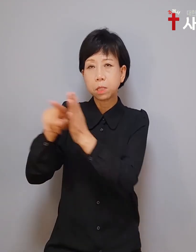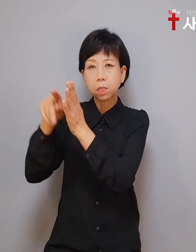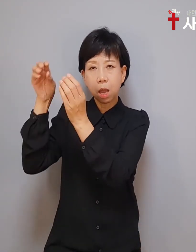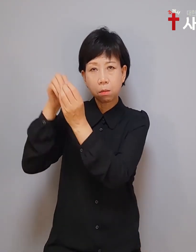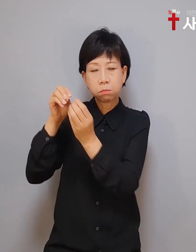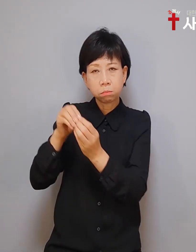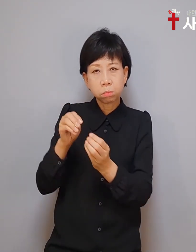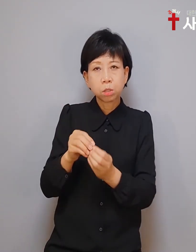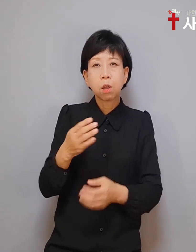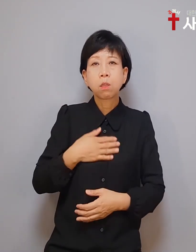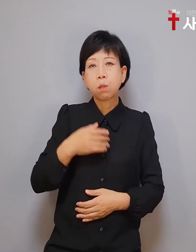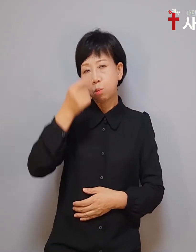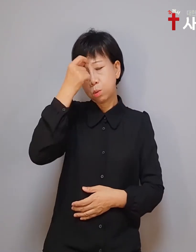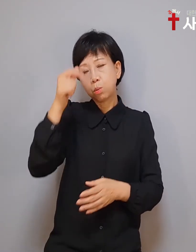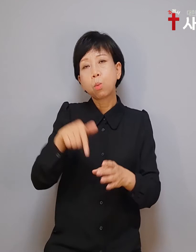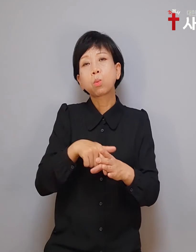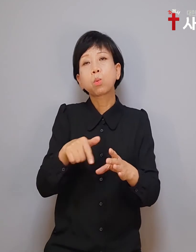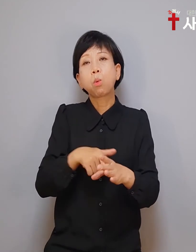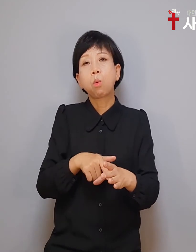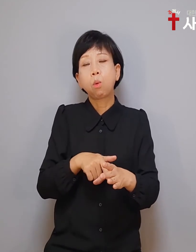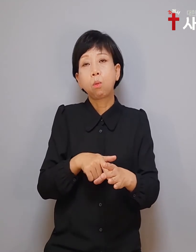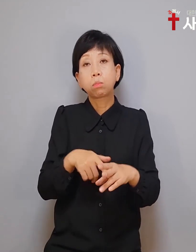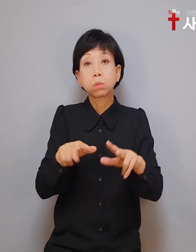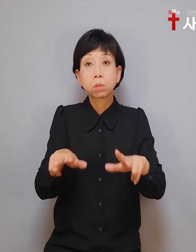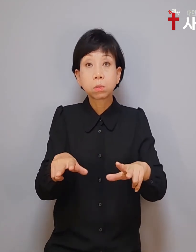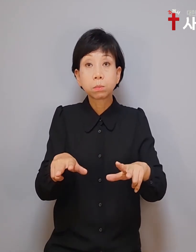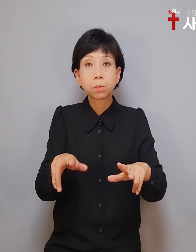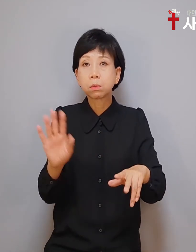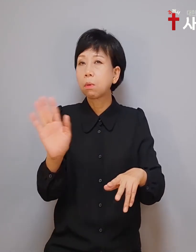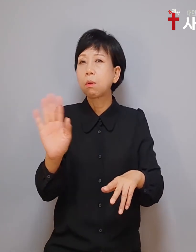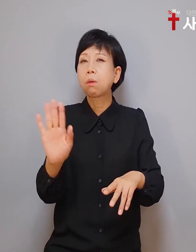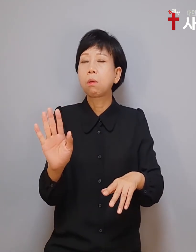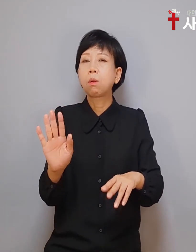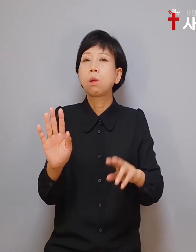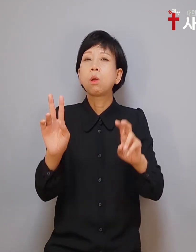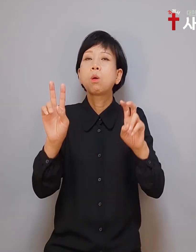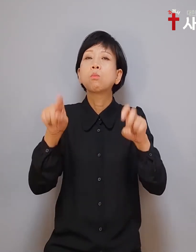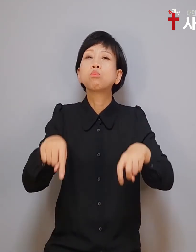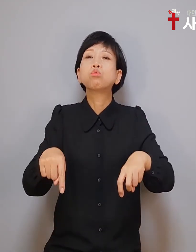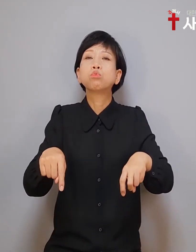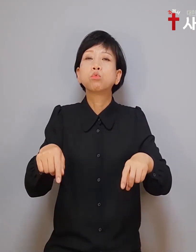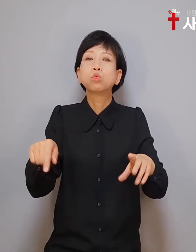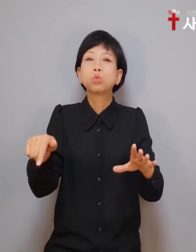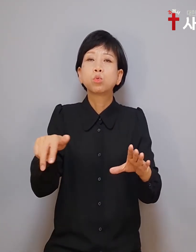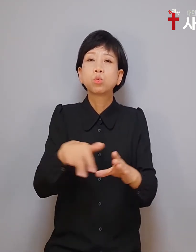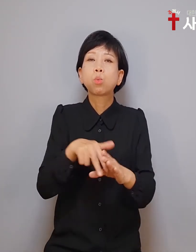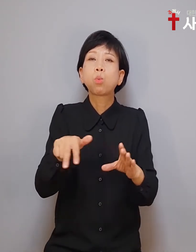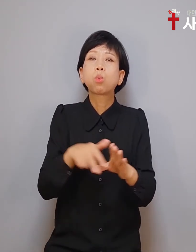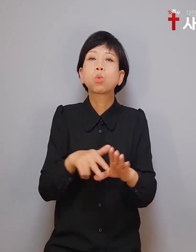한대요. 교회 안에 많은 사람들이 하나님께 등을 돌리고 있어요.